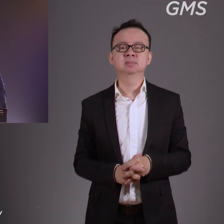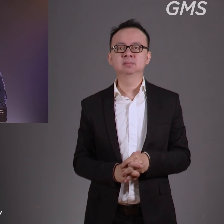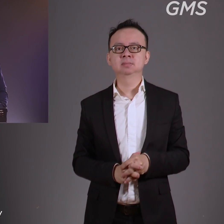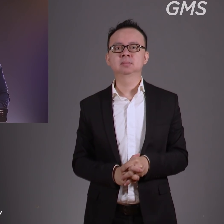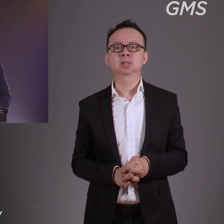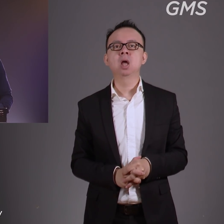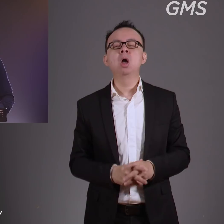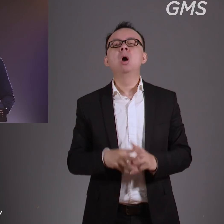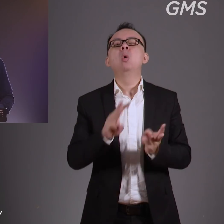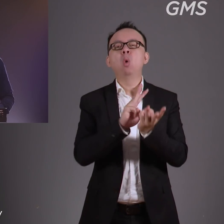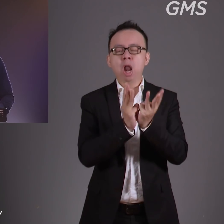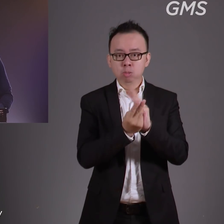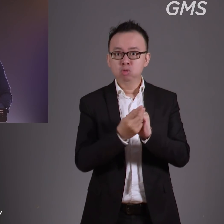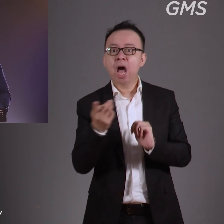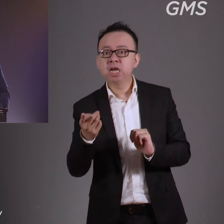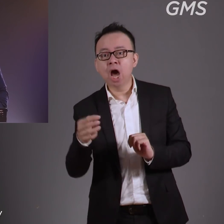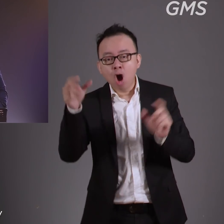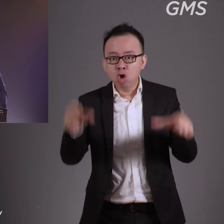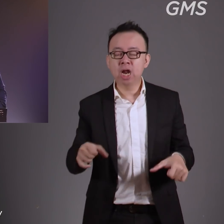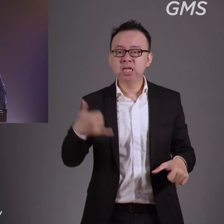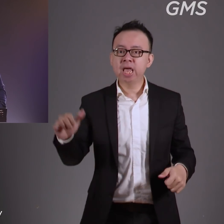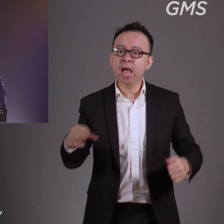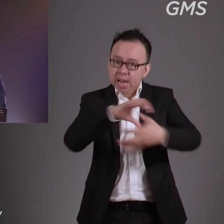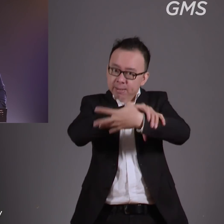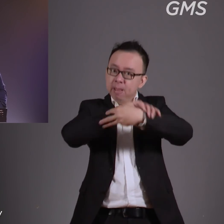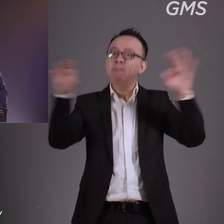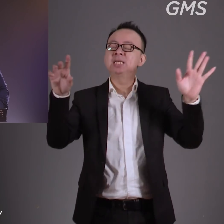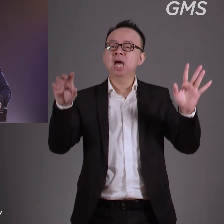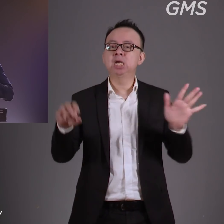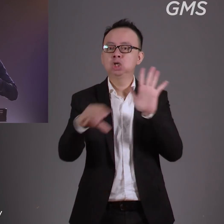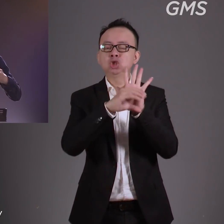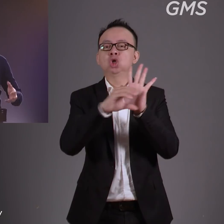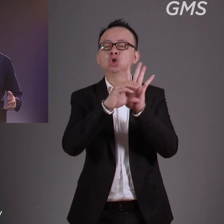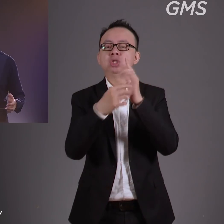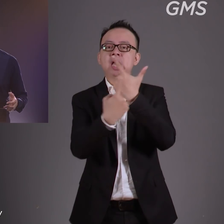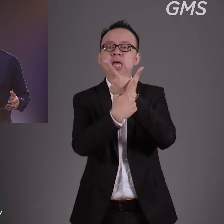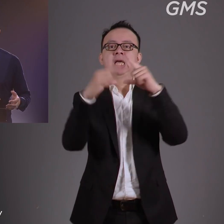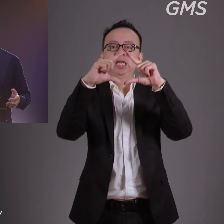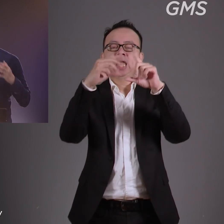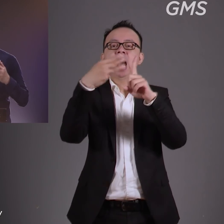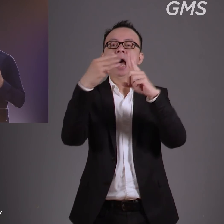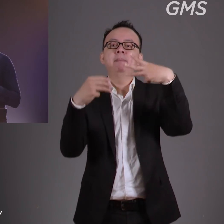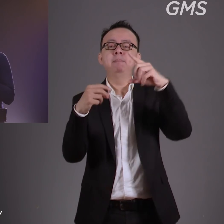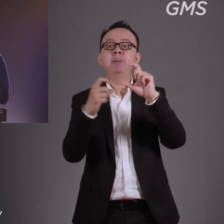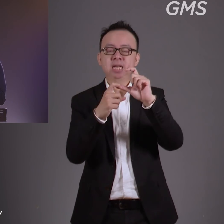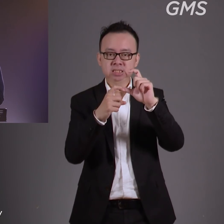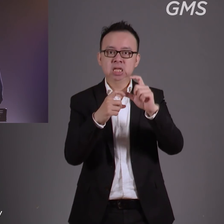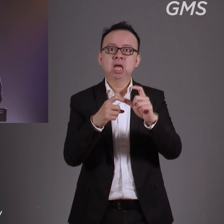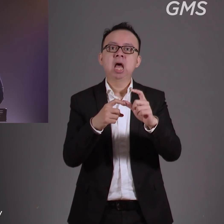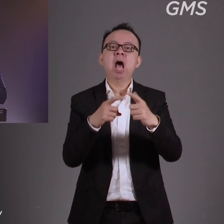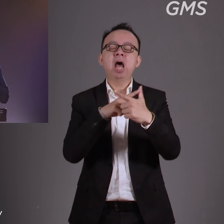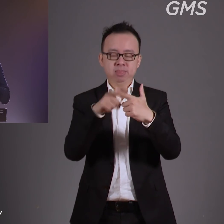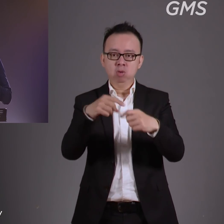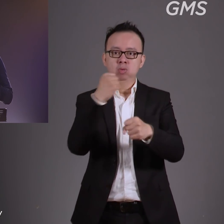tetap ada orang-orang yang dibebaskan seperti Yabes. Contohnya, yang melawan arus. Seperti Yerubbaal,